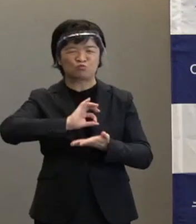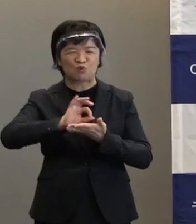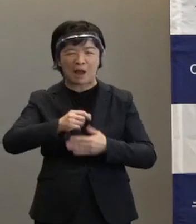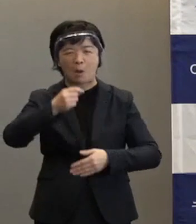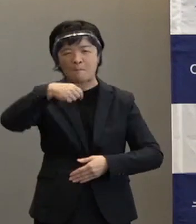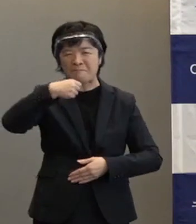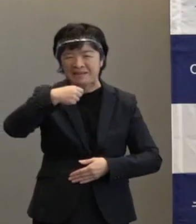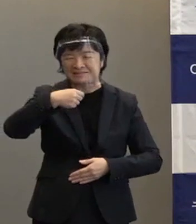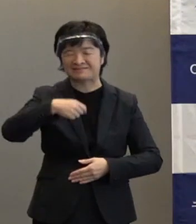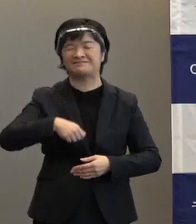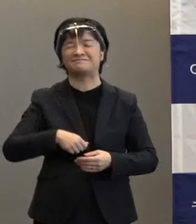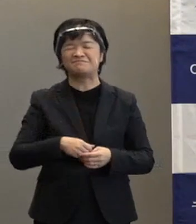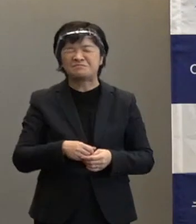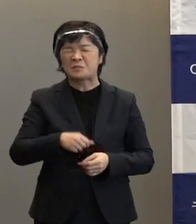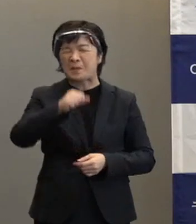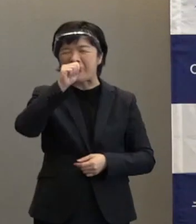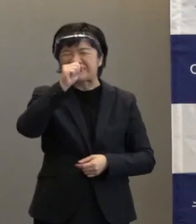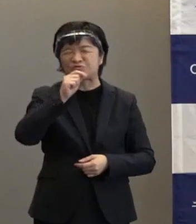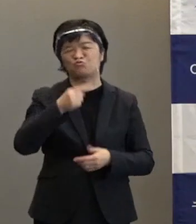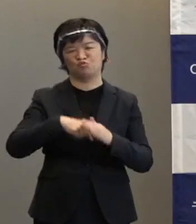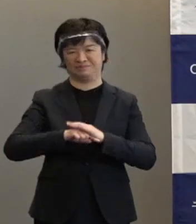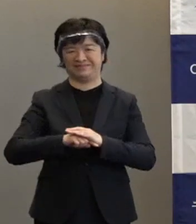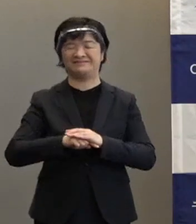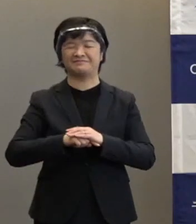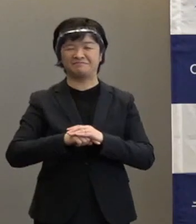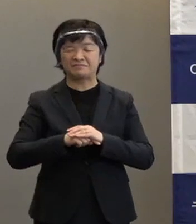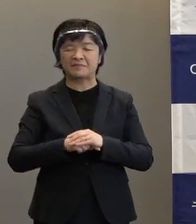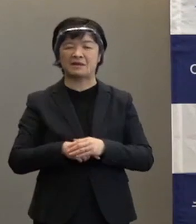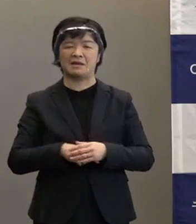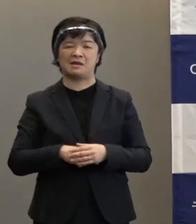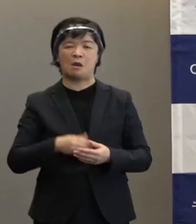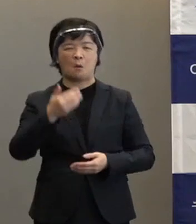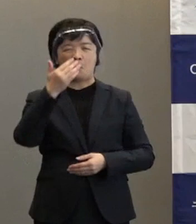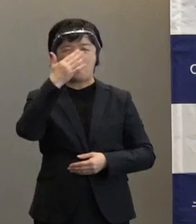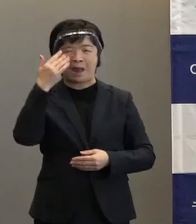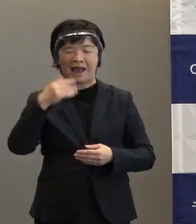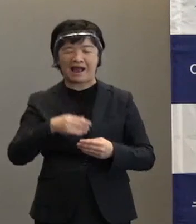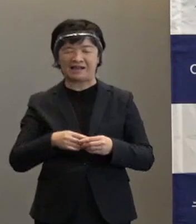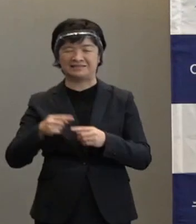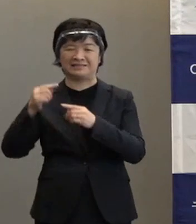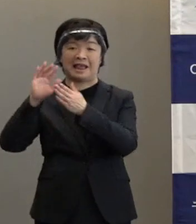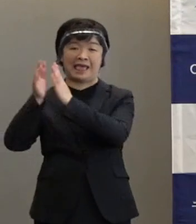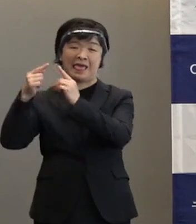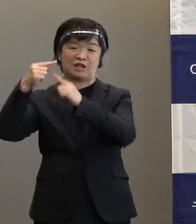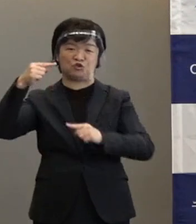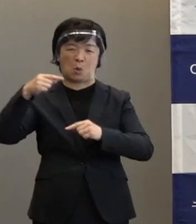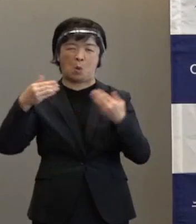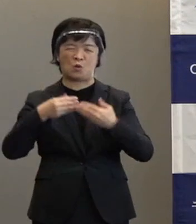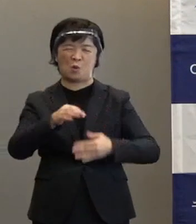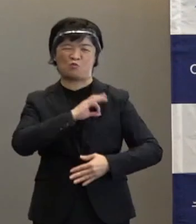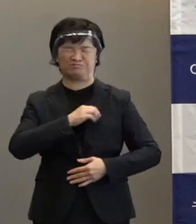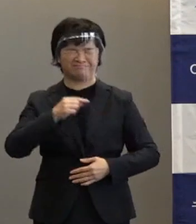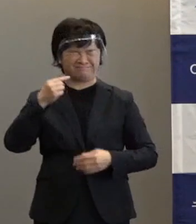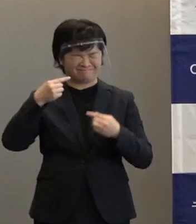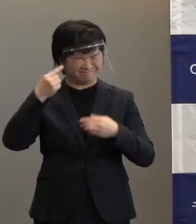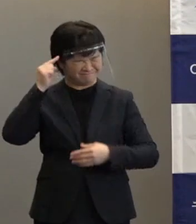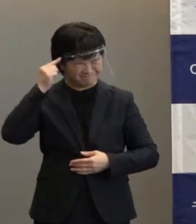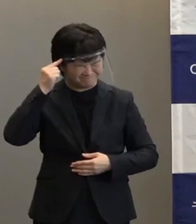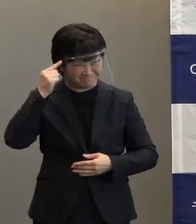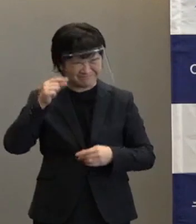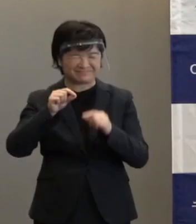料理であること、こういうことを理由としてですね、町内の若手職員が一生懸命考えてくれてですね、提案されたものであります